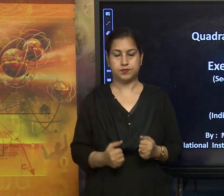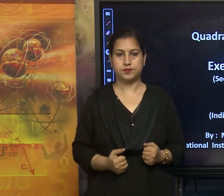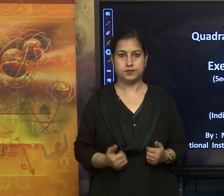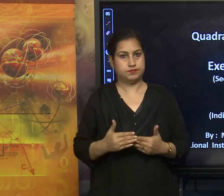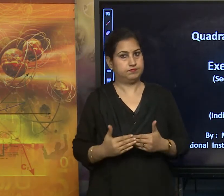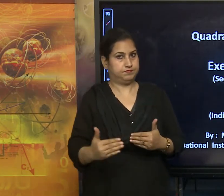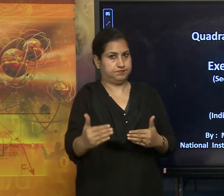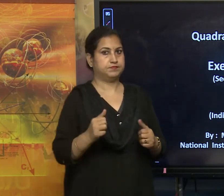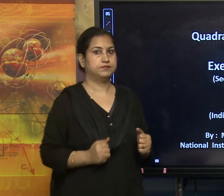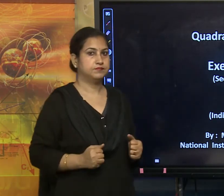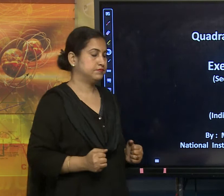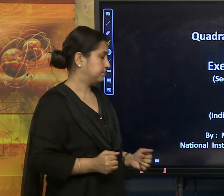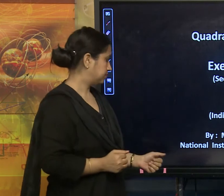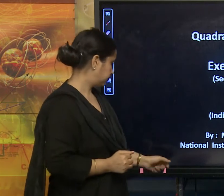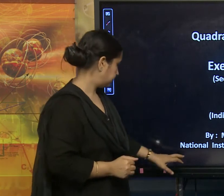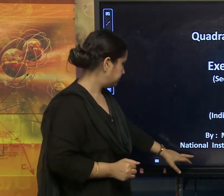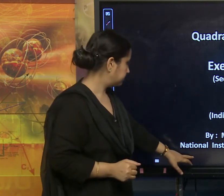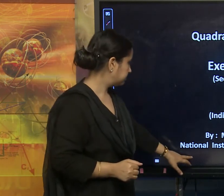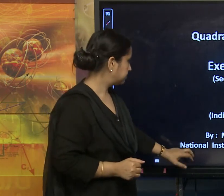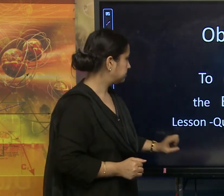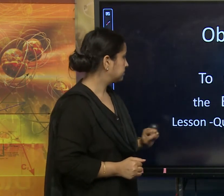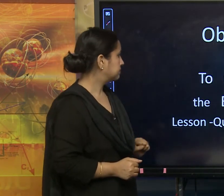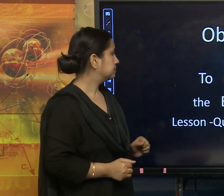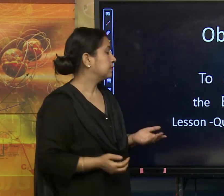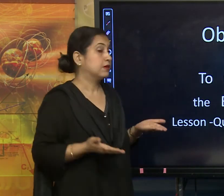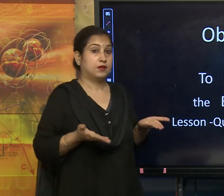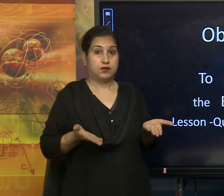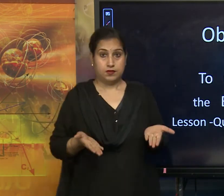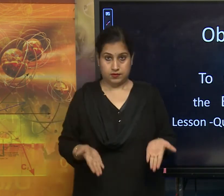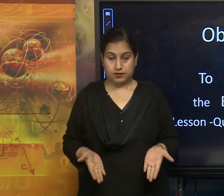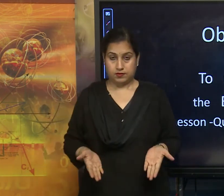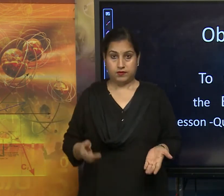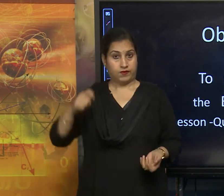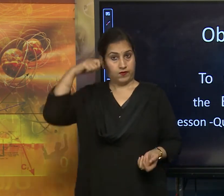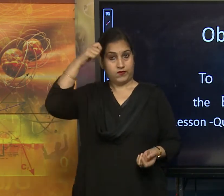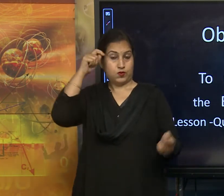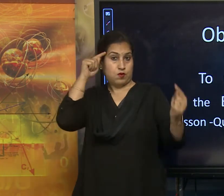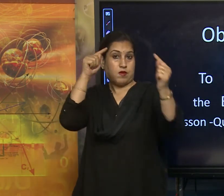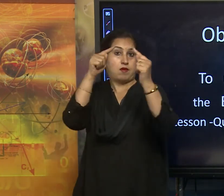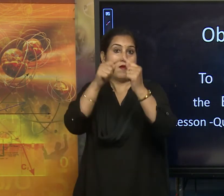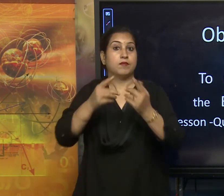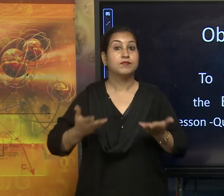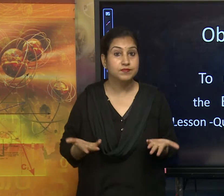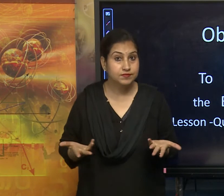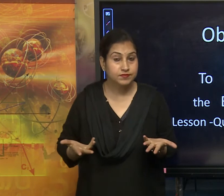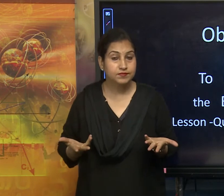हम आसानी से कर पाएंगे। तो शुरू करते हैं। आज की वीडियो का ऑब्जेक्टिव